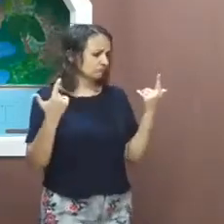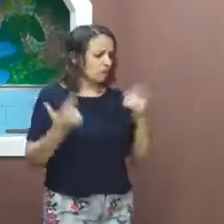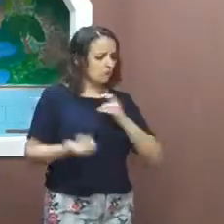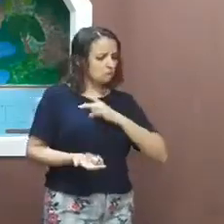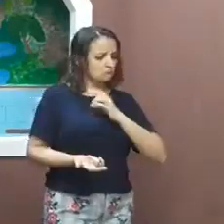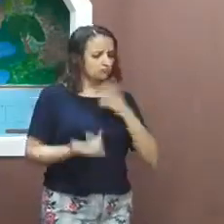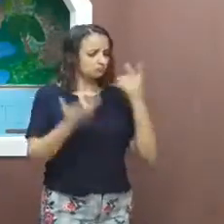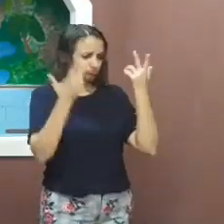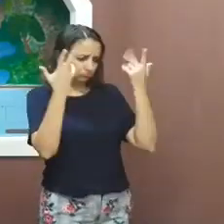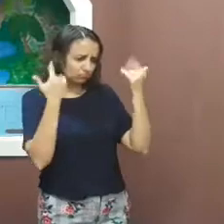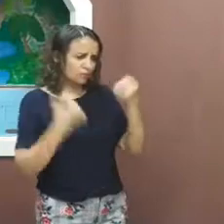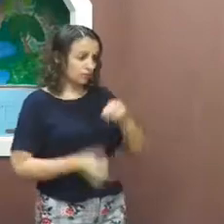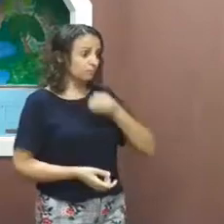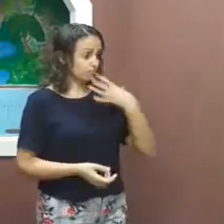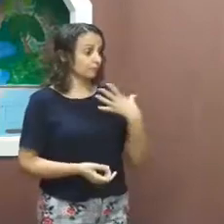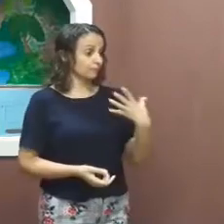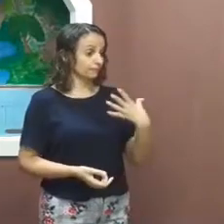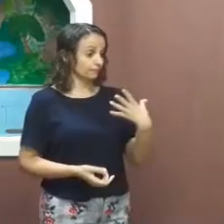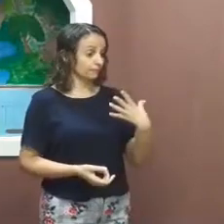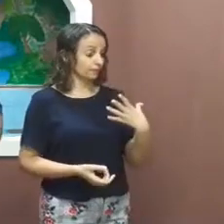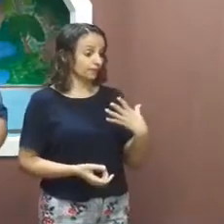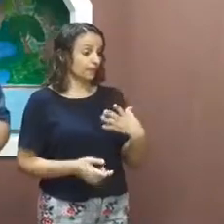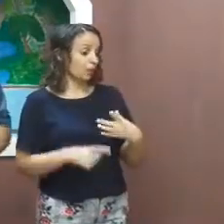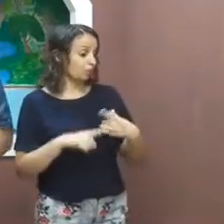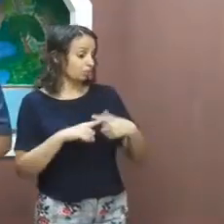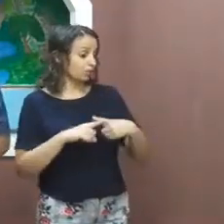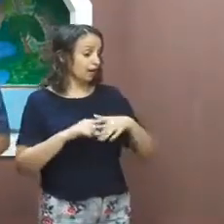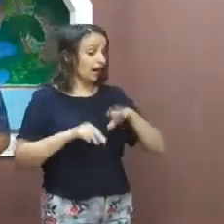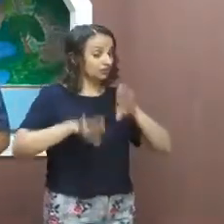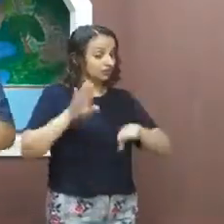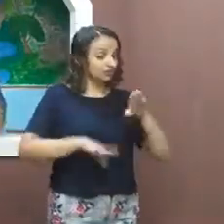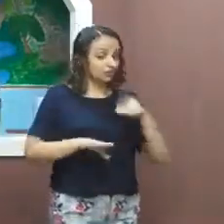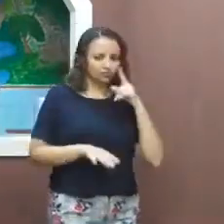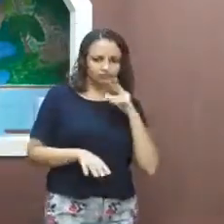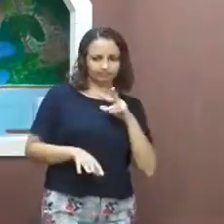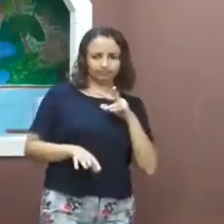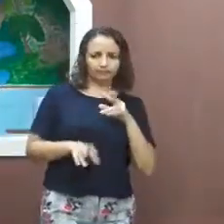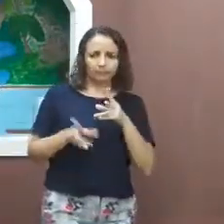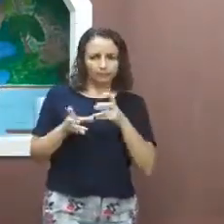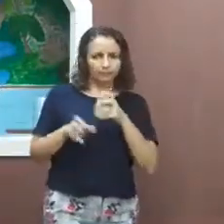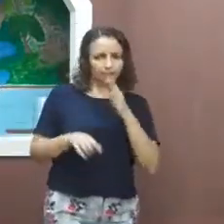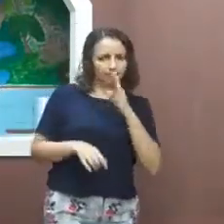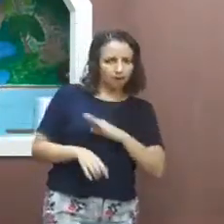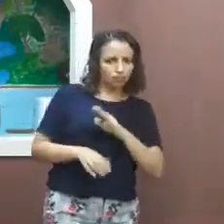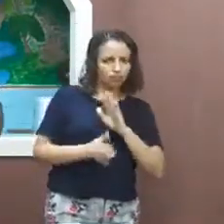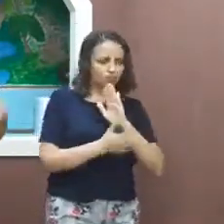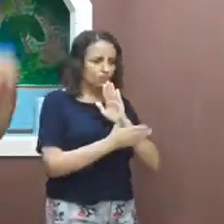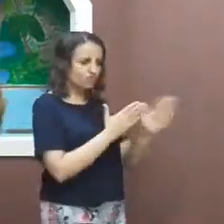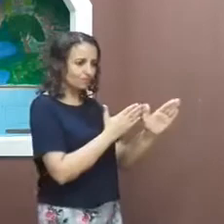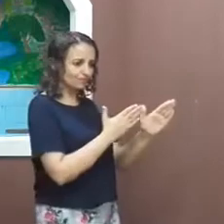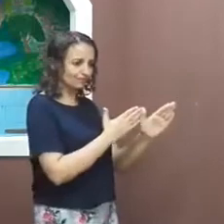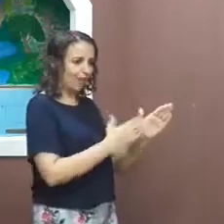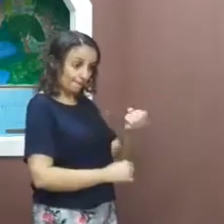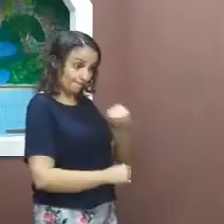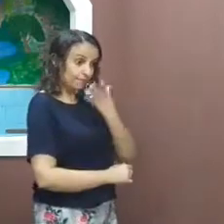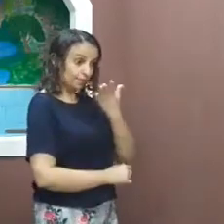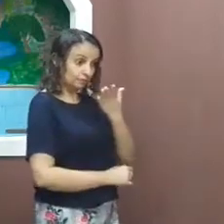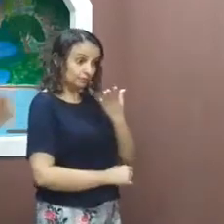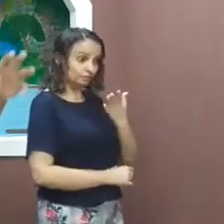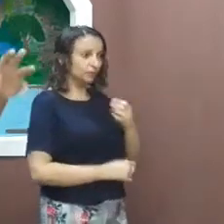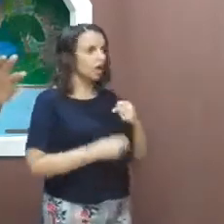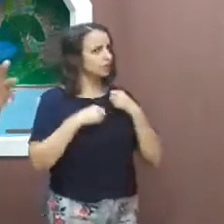dentro de um propósito, ele é bom, faz com que a gente não entre em certas frias. A ansiedade também controlada, ela